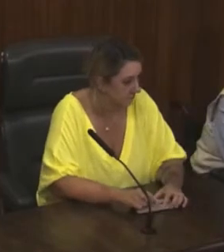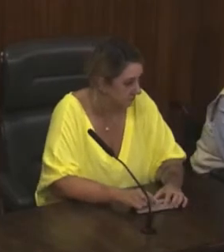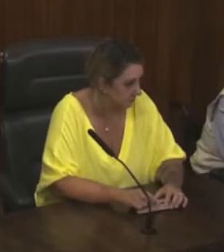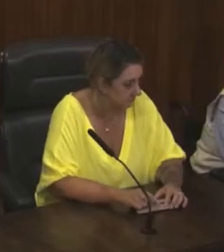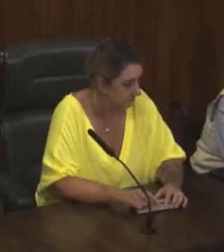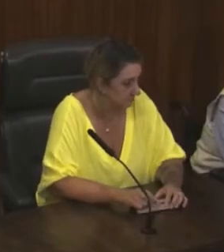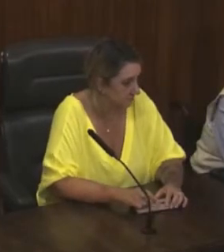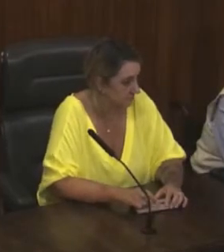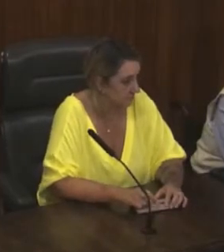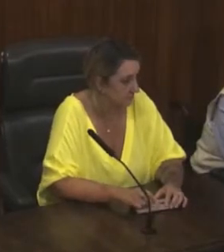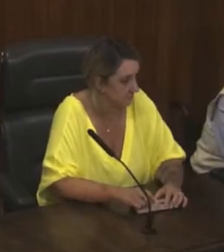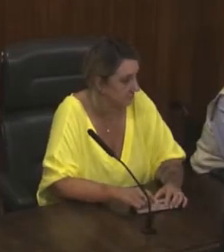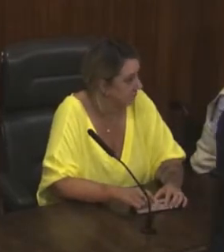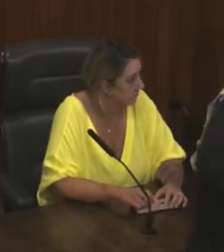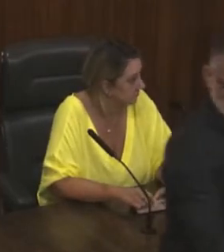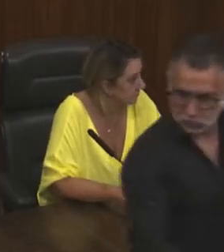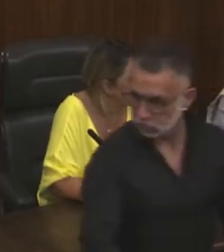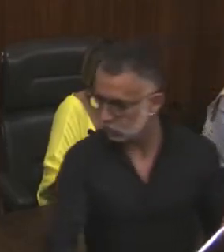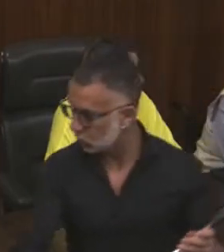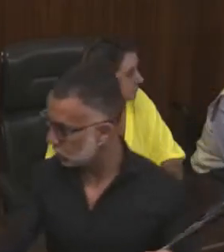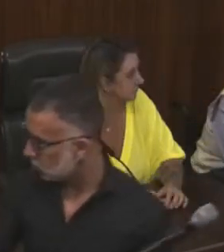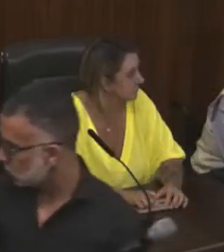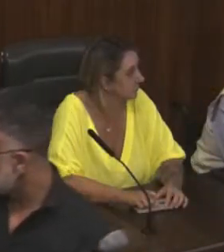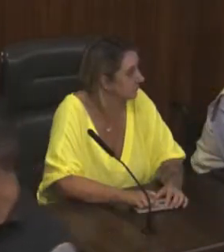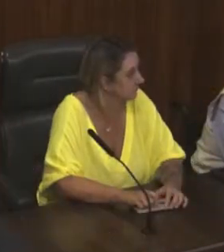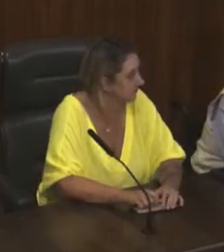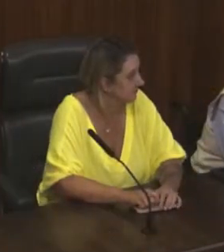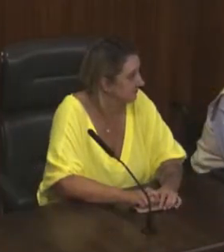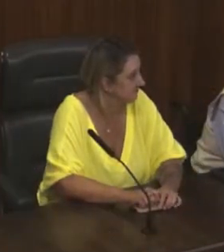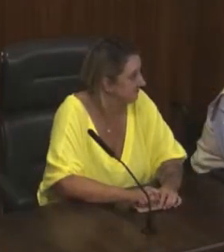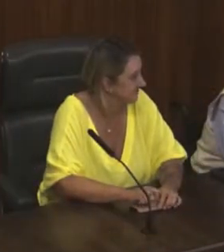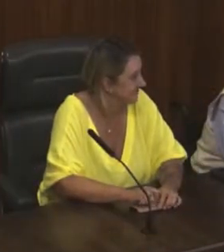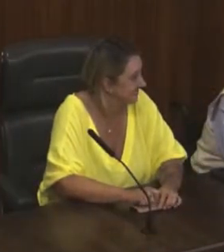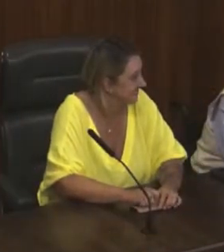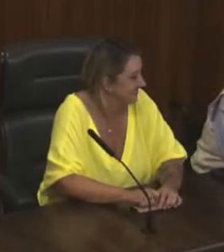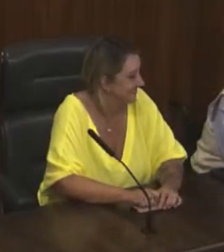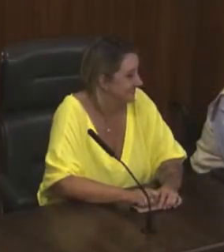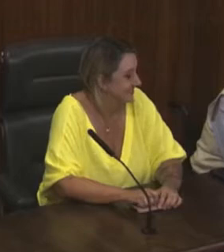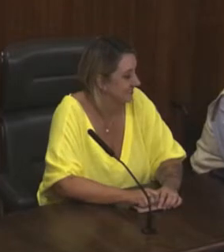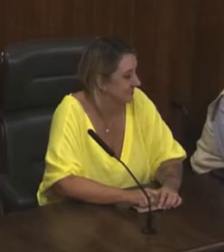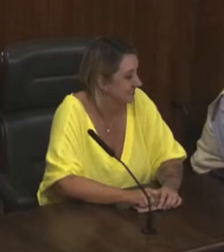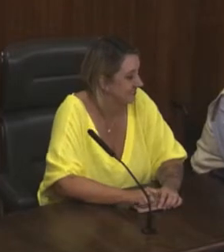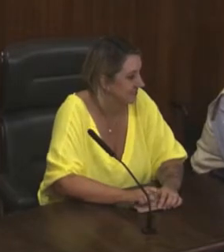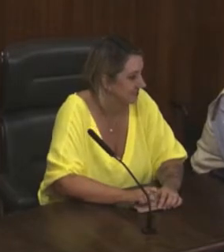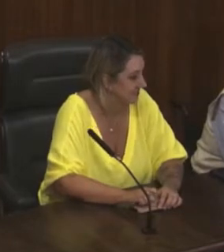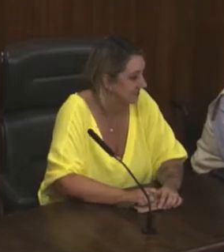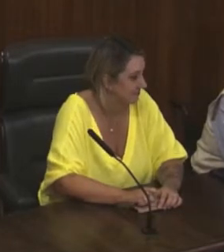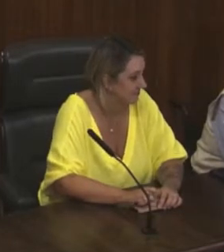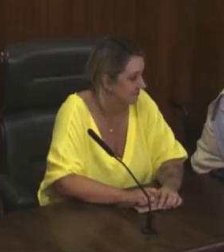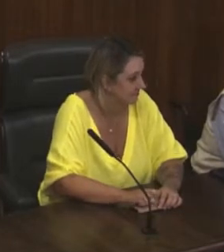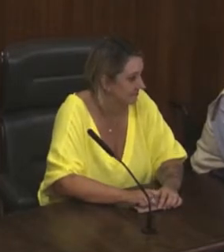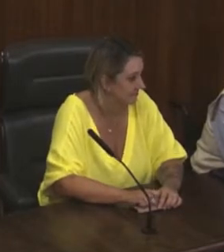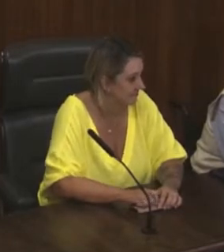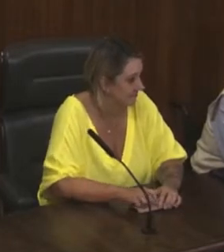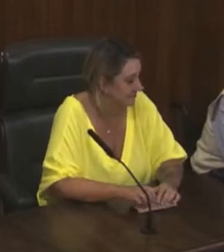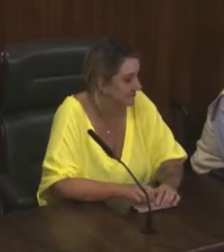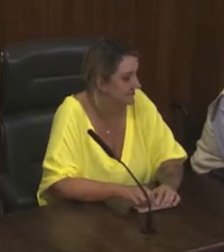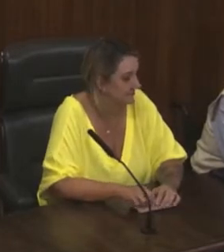gabinete, Dr. Marcondes, com o apoio total do deputado Adalberto